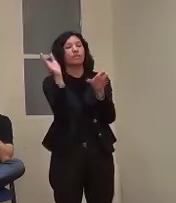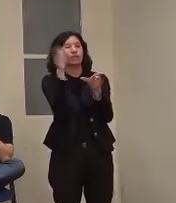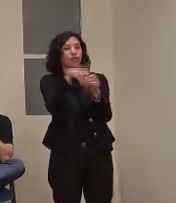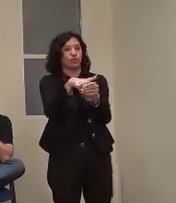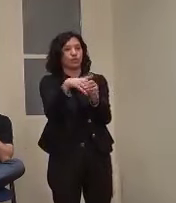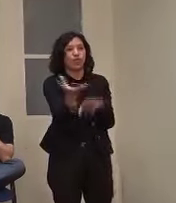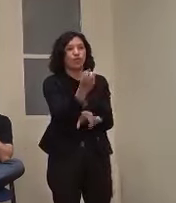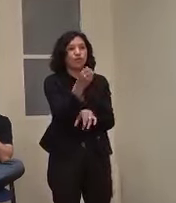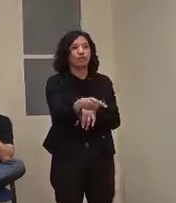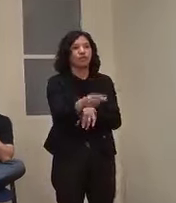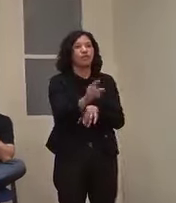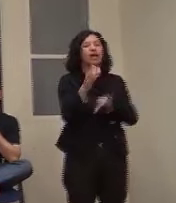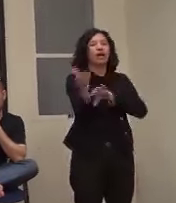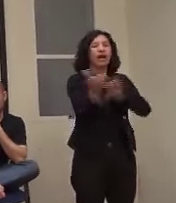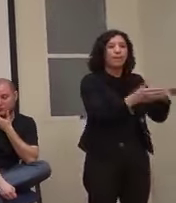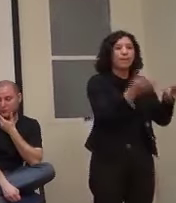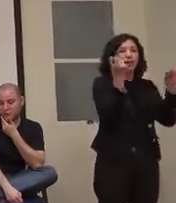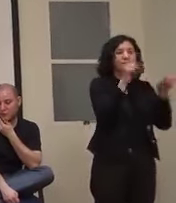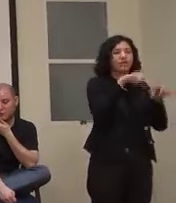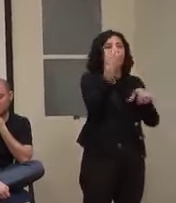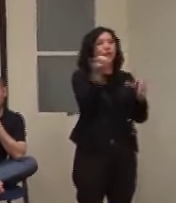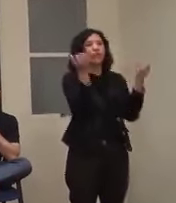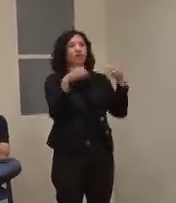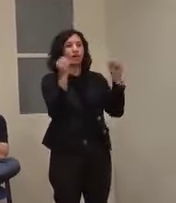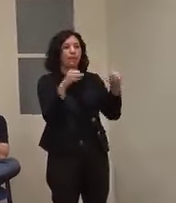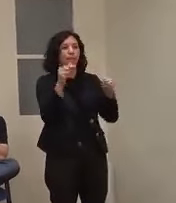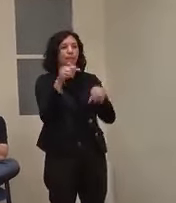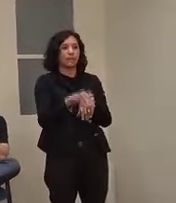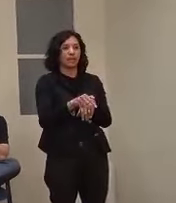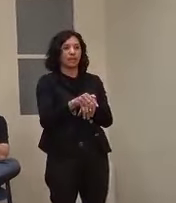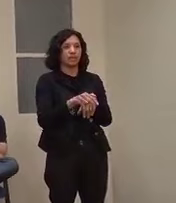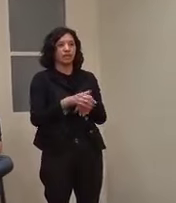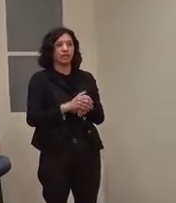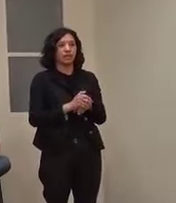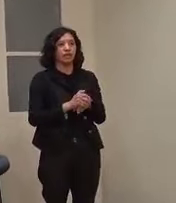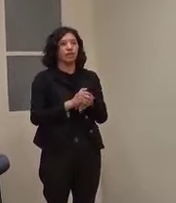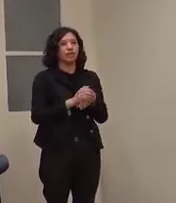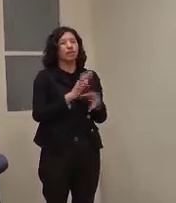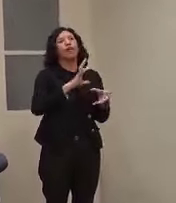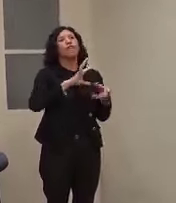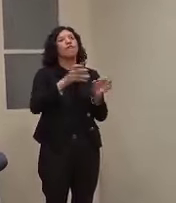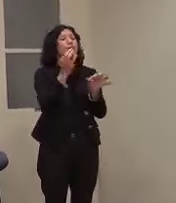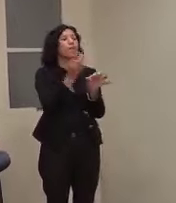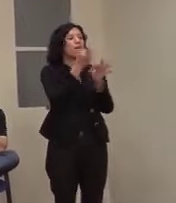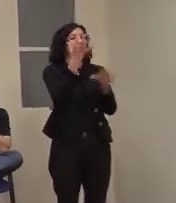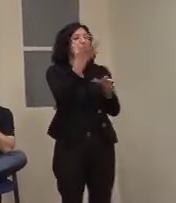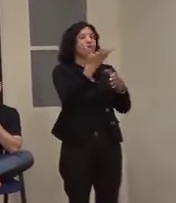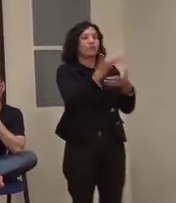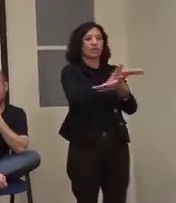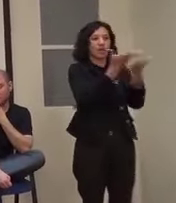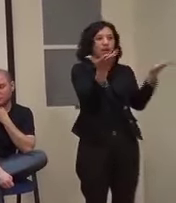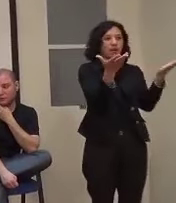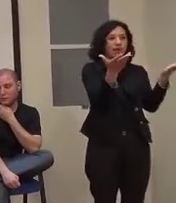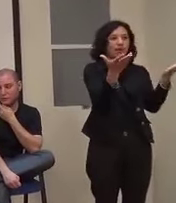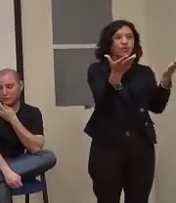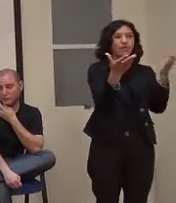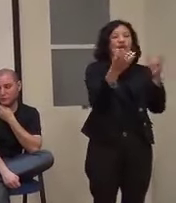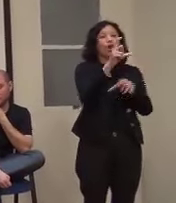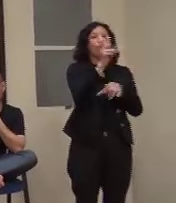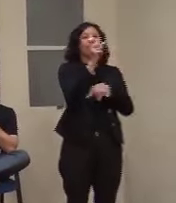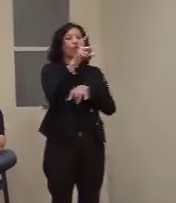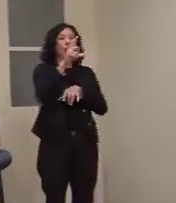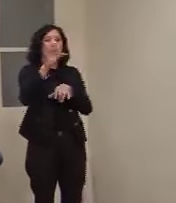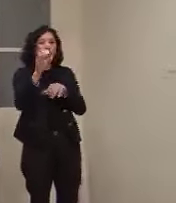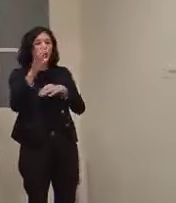otra buena práctica que venimos llevando a cabo desde un criterio profesional abierto y de construcción para